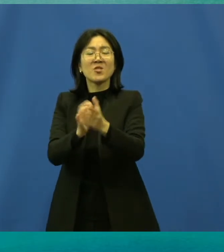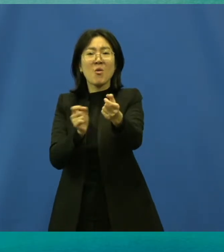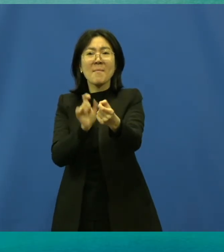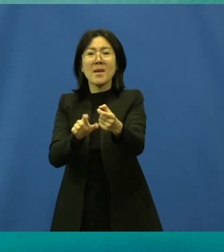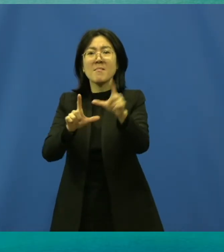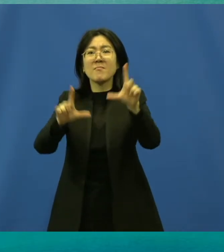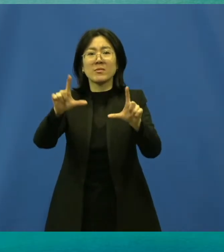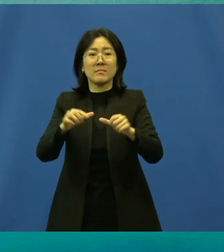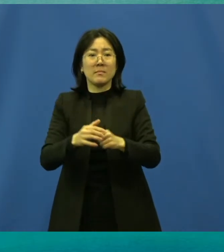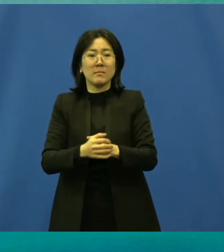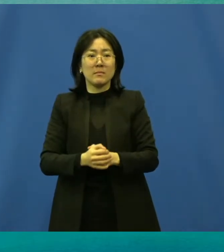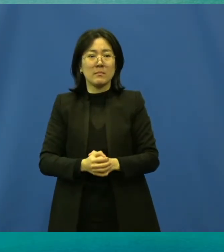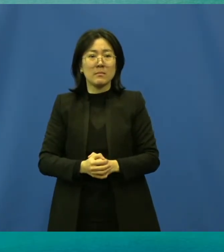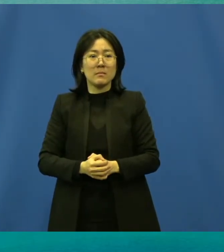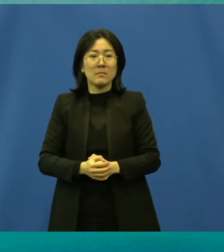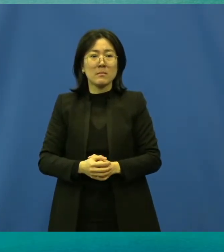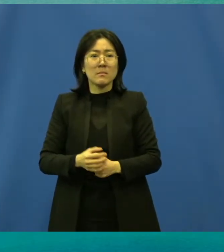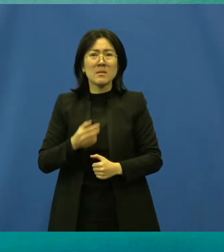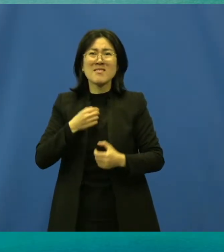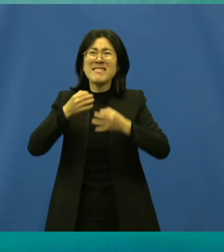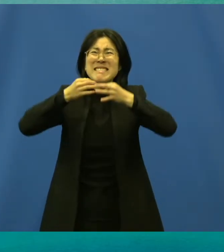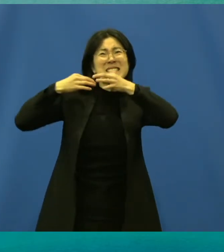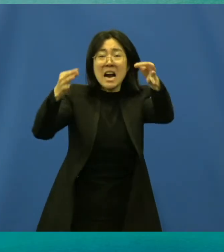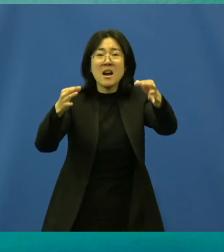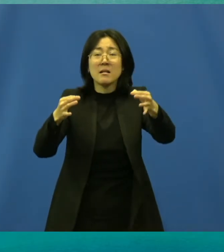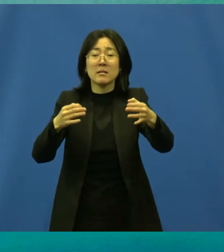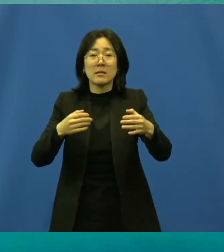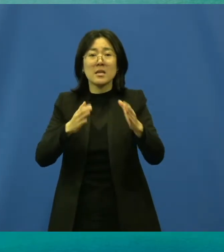여러분, 이 기도가 대한민국을 살려왔습니다.